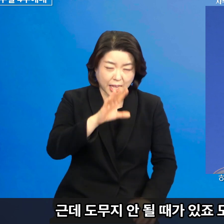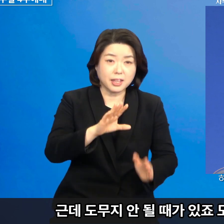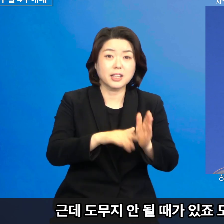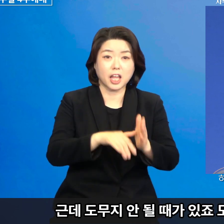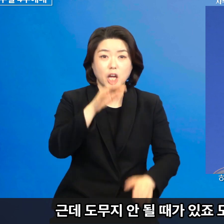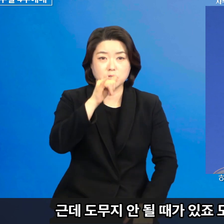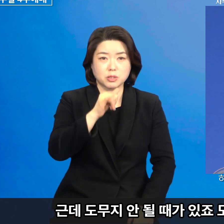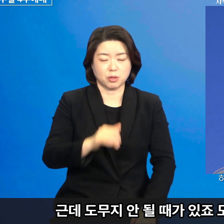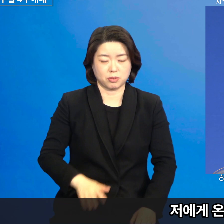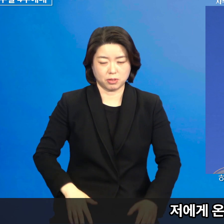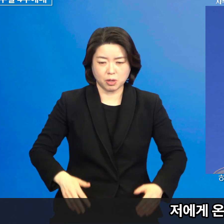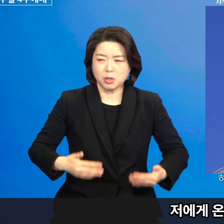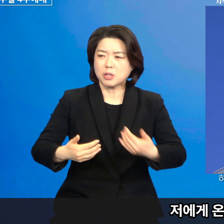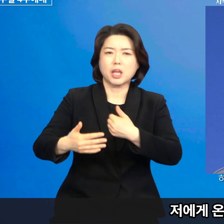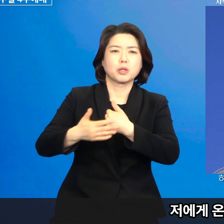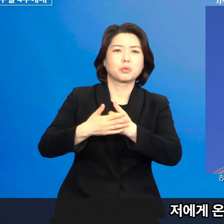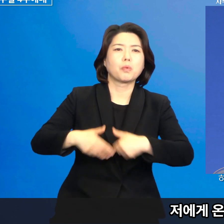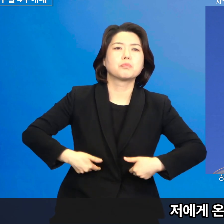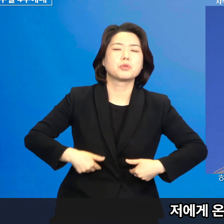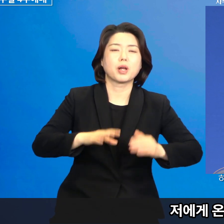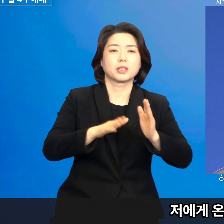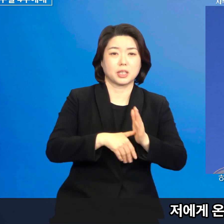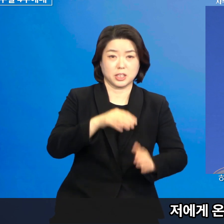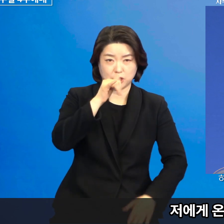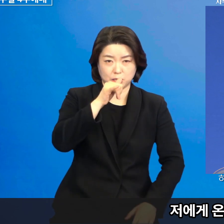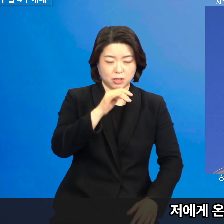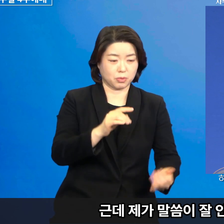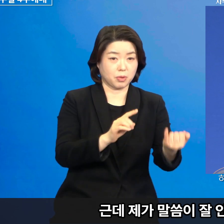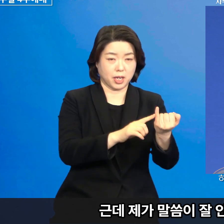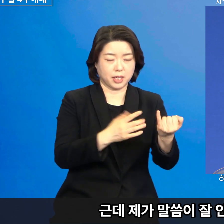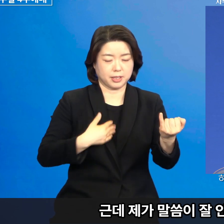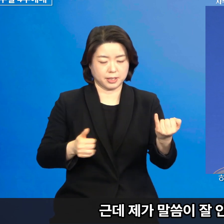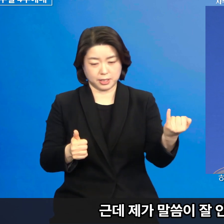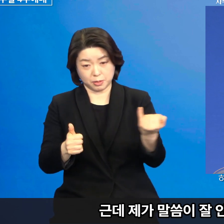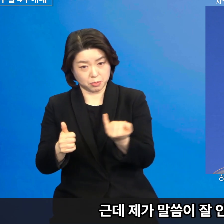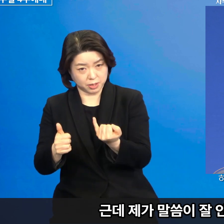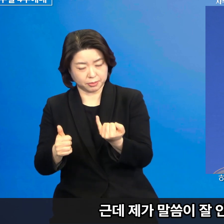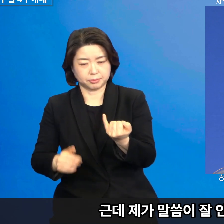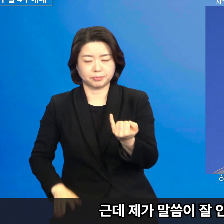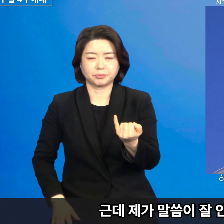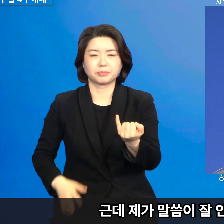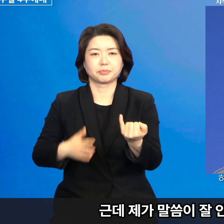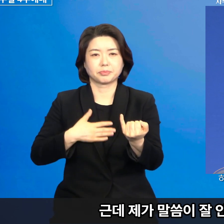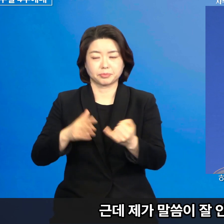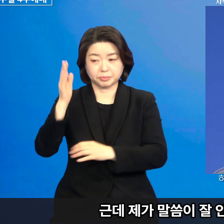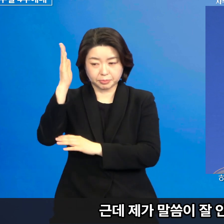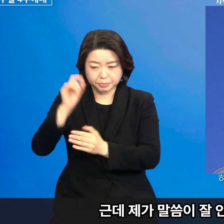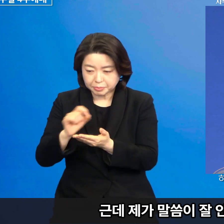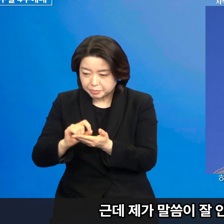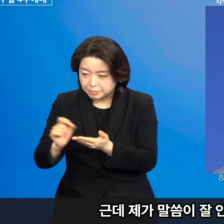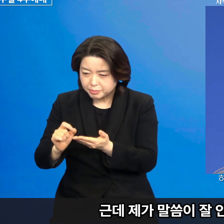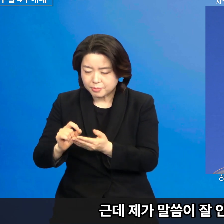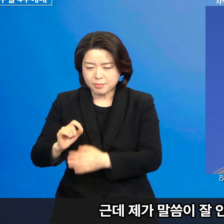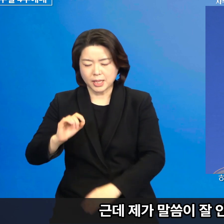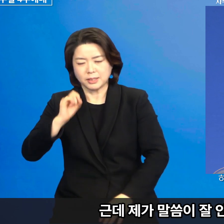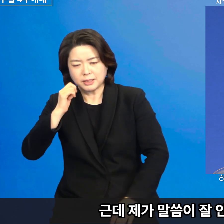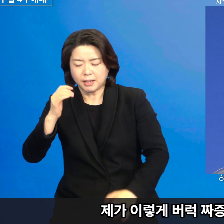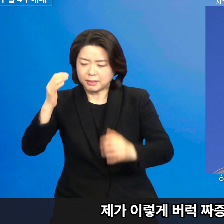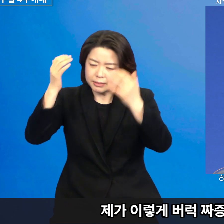도움이 필요할 때가 있으니까 저에게 온 거예요. 근데 제가 말씀이 잘 안 된다고